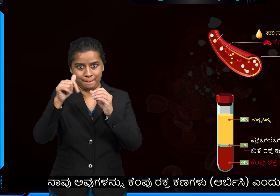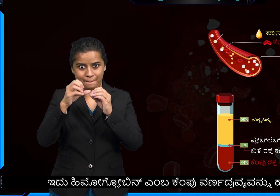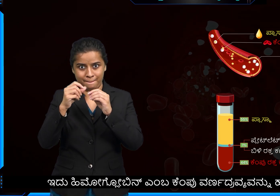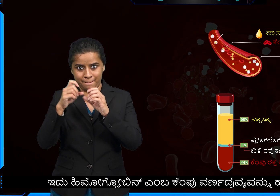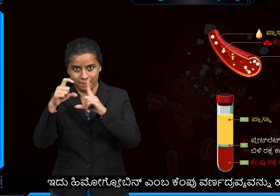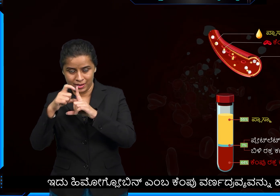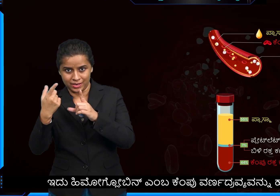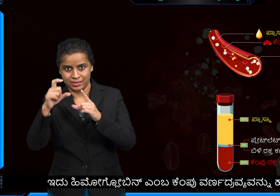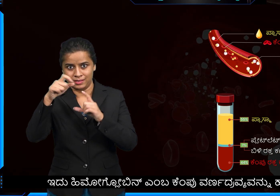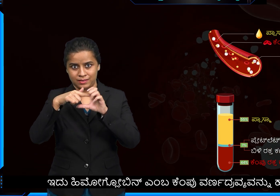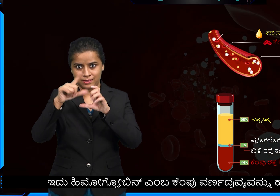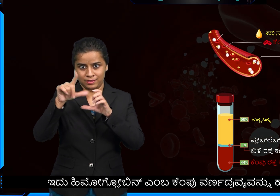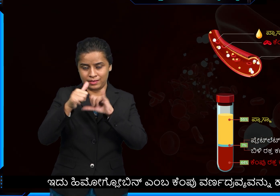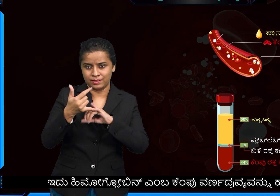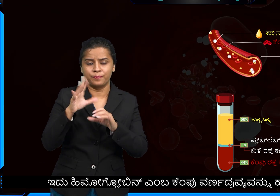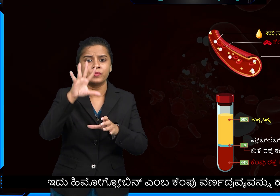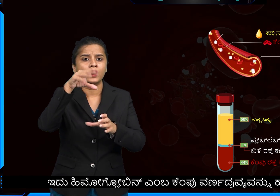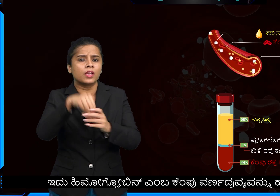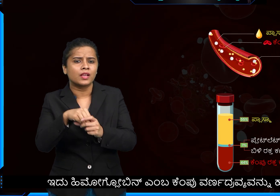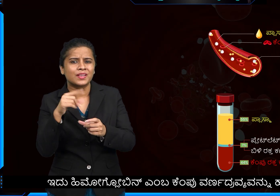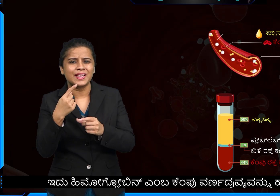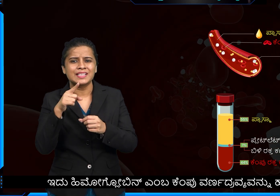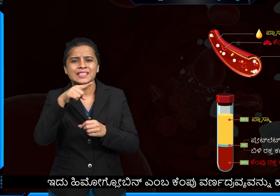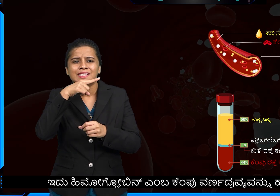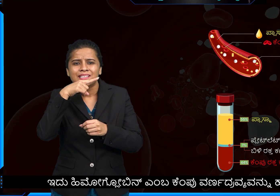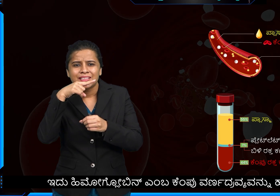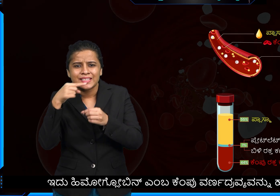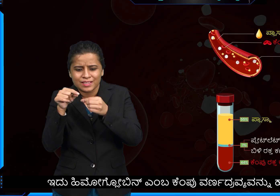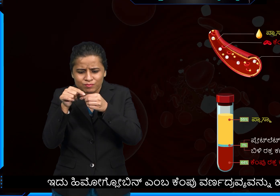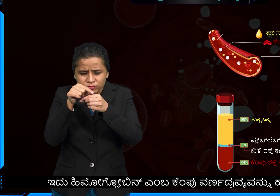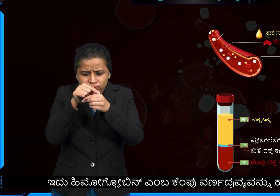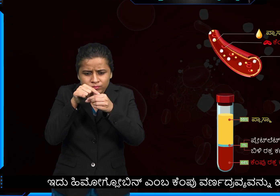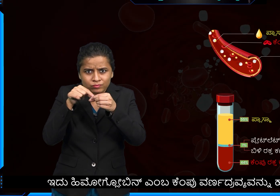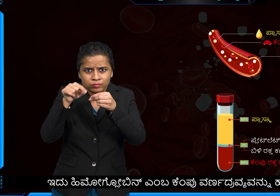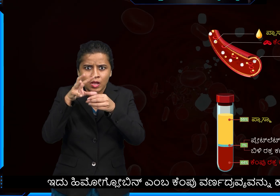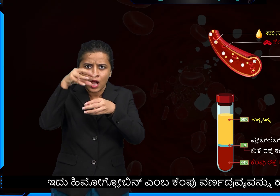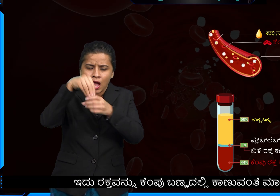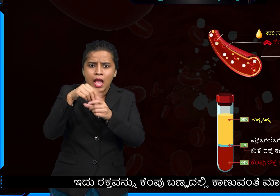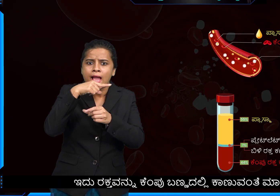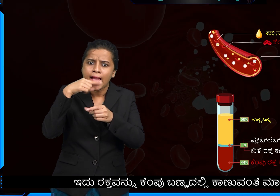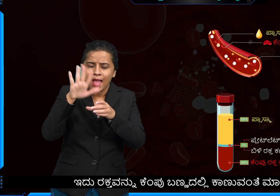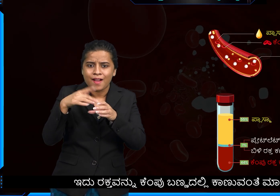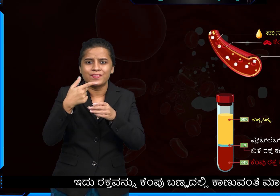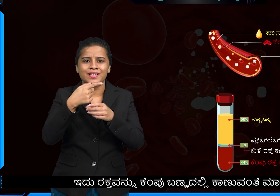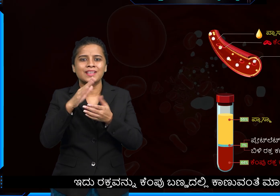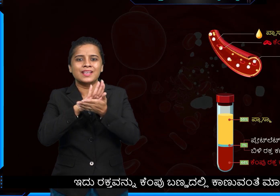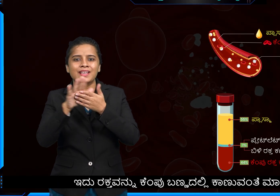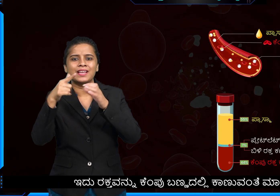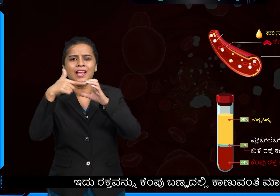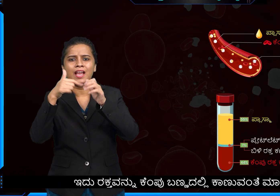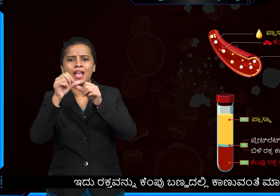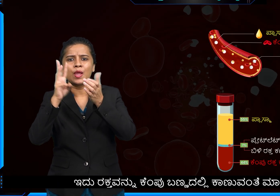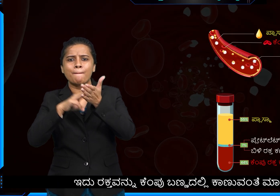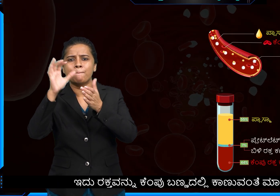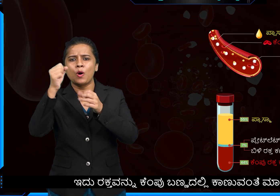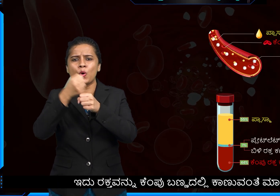ಕರೆಯುತ್ತೇವೆ. ಇದು ಹಿಮೋಗ್ಲೋಬಿನ್ ಎಂಬ ಕೆಂಪು ವರ್ಣದ್ರವ್ಯವನ್ನು ಹೊಂದಿರುತ್ತದೆ. ಇದು ರಕ್ತವನ್ನು ಕೆಂಪು